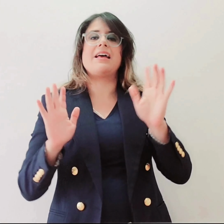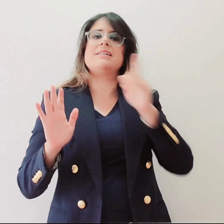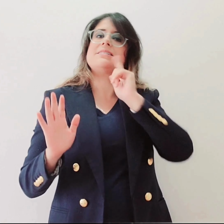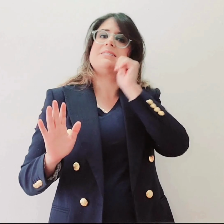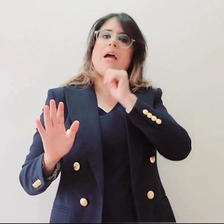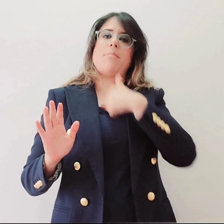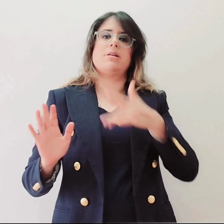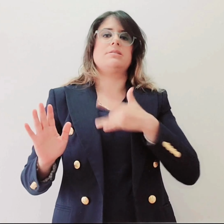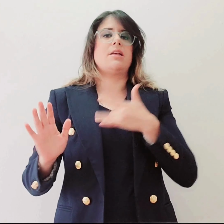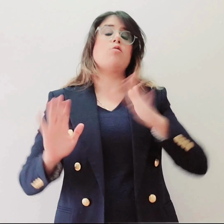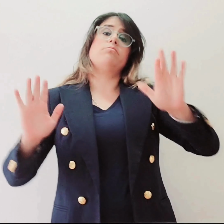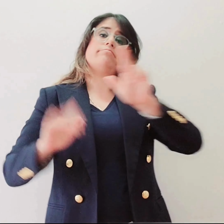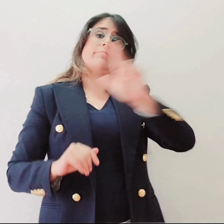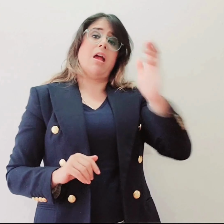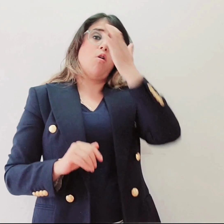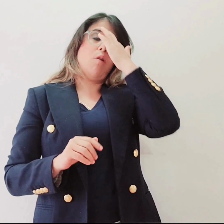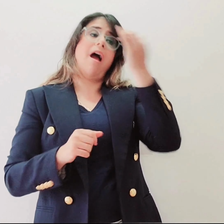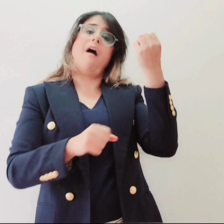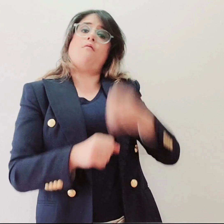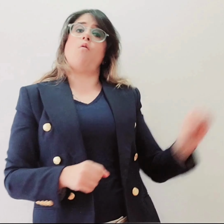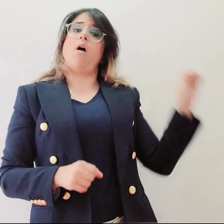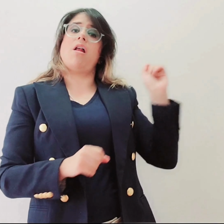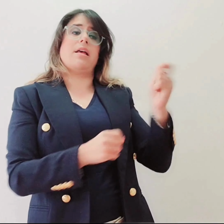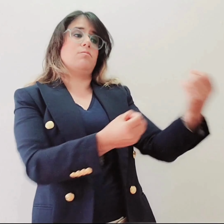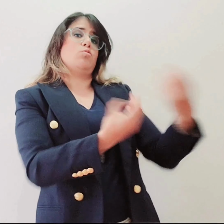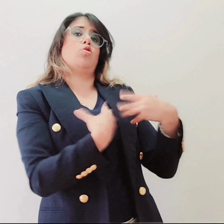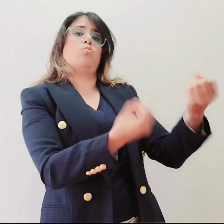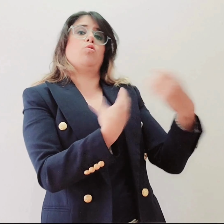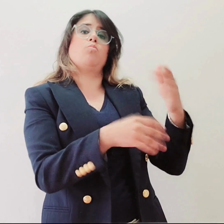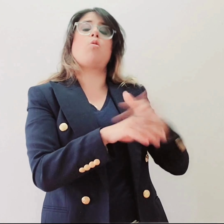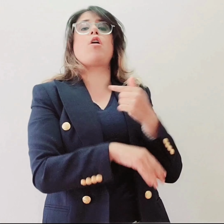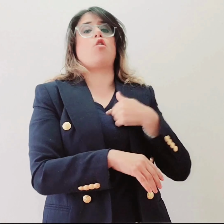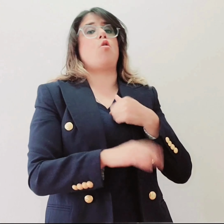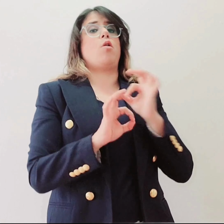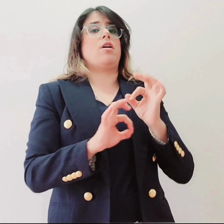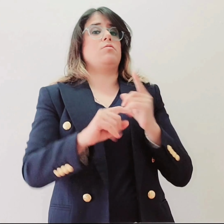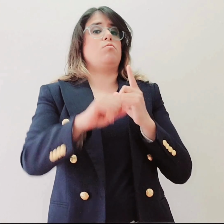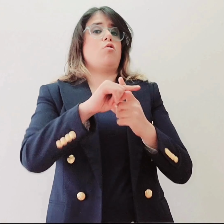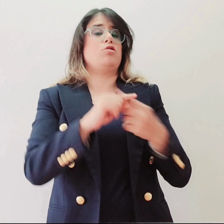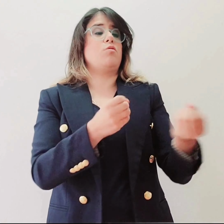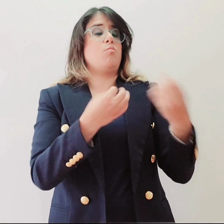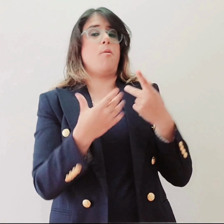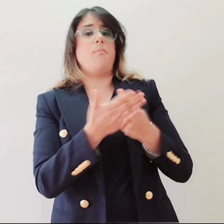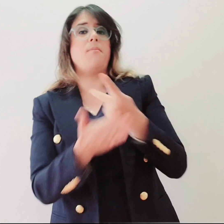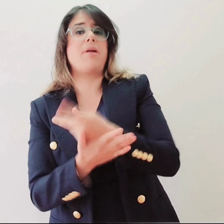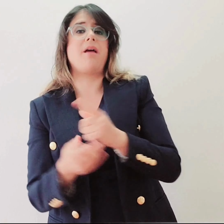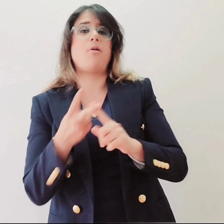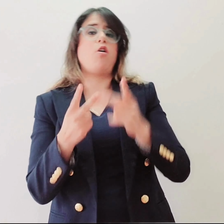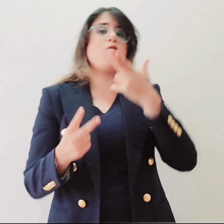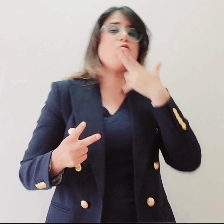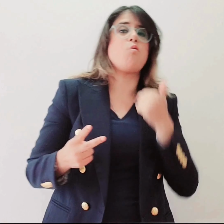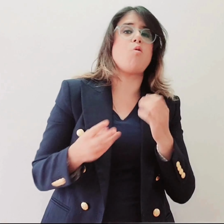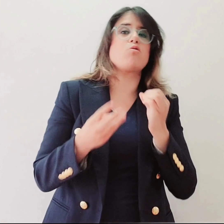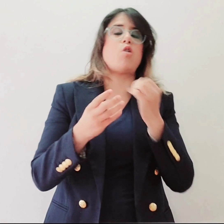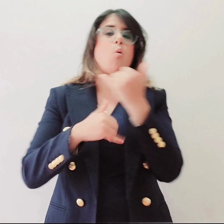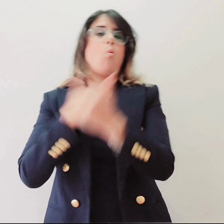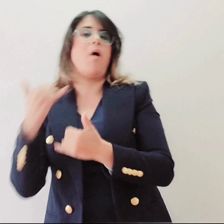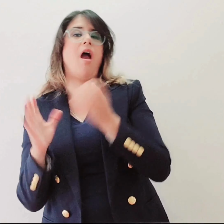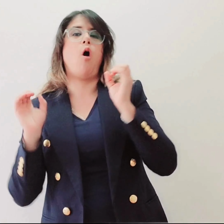dependencia por este reconocimiento o esta respuesta positiva con un objeto, con un dulce, con algo que